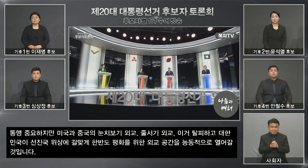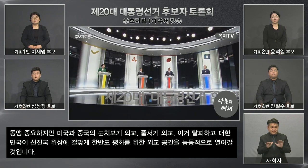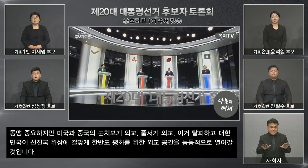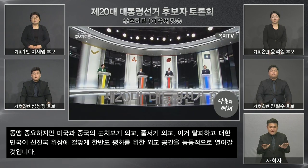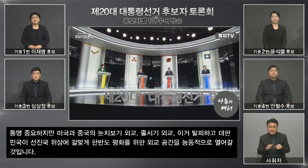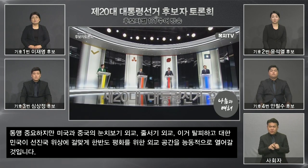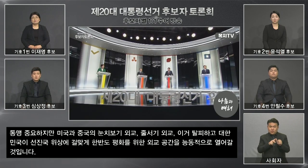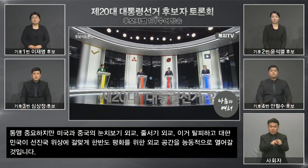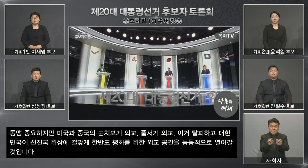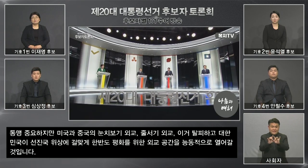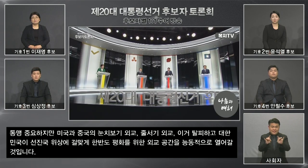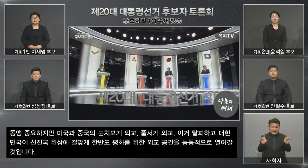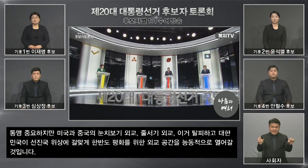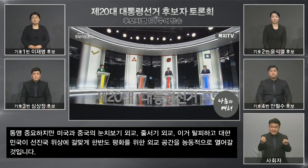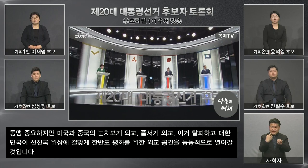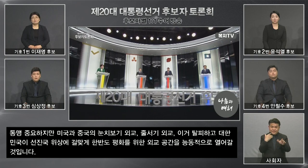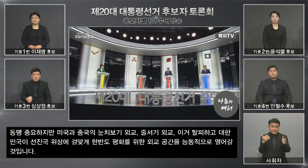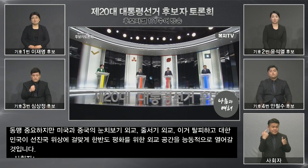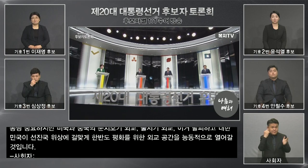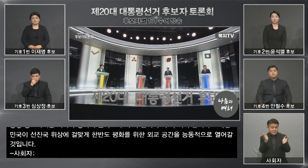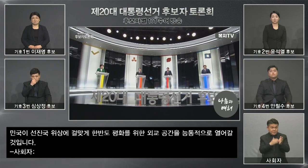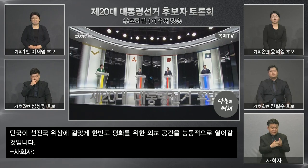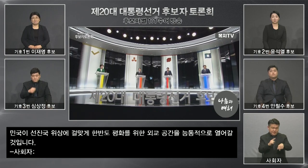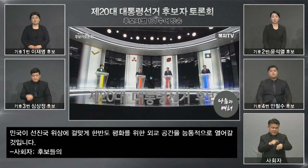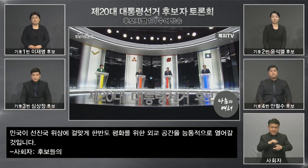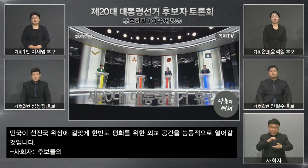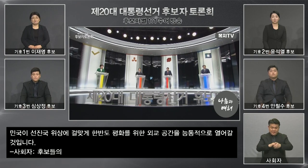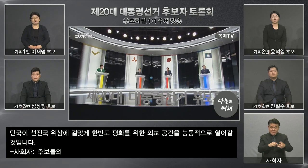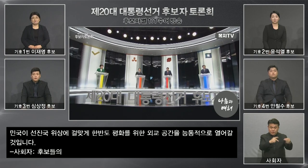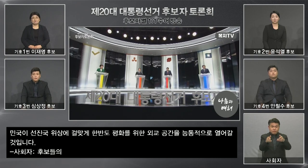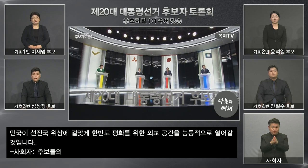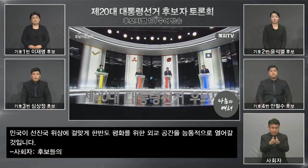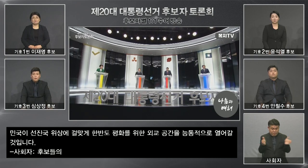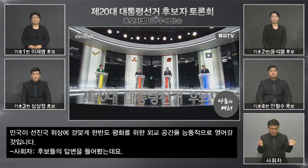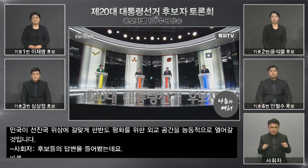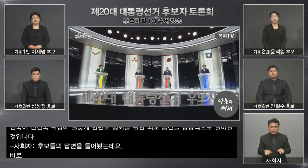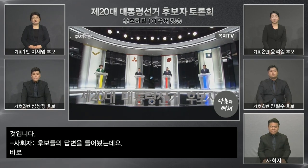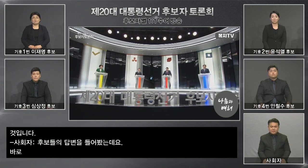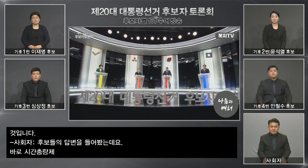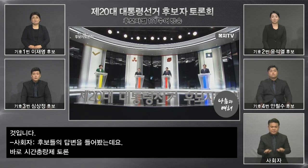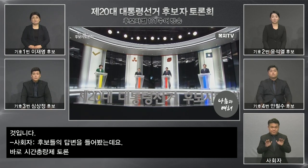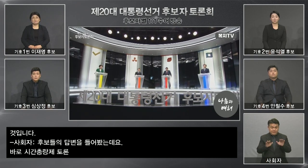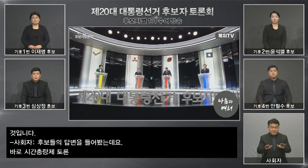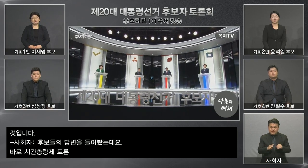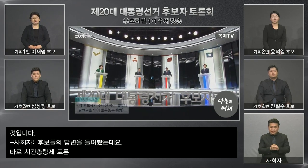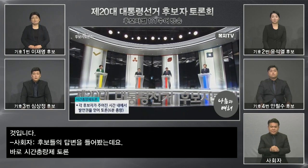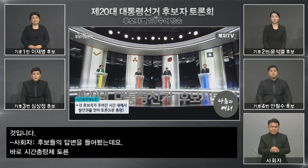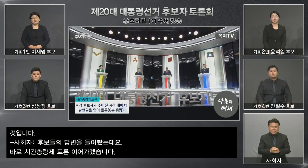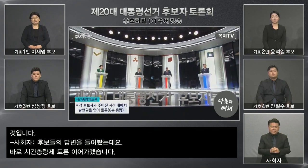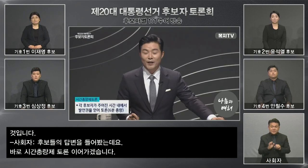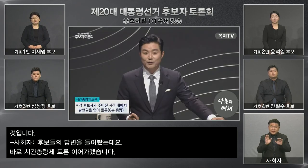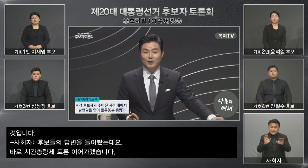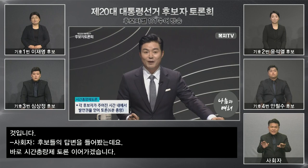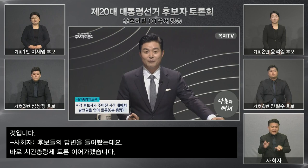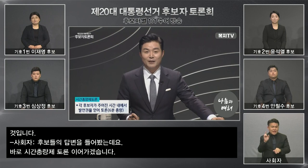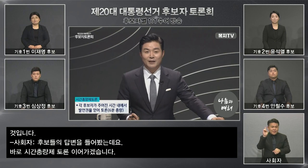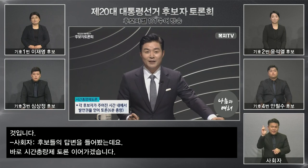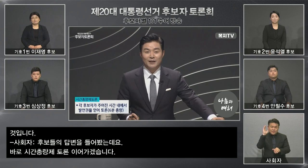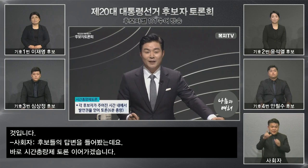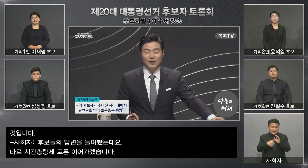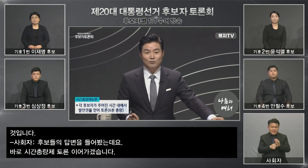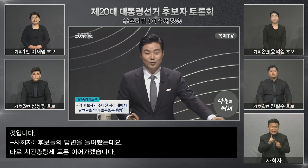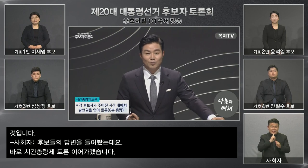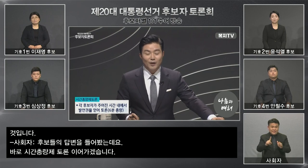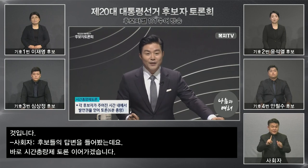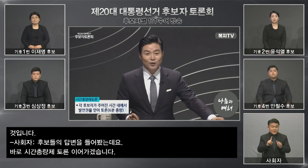후보들의 답변을 들어봤는데요. 바로 시간 총량제 토론 이어가겠습니다. 마찬가지로 이래 발언은 되도록 1분 이내로 해주시기 바랍니다.